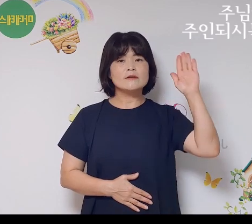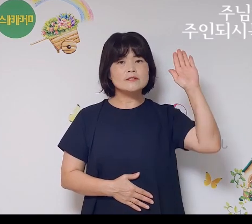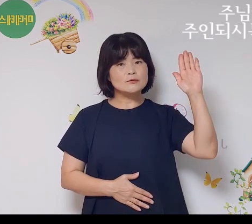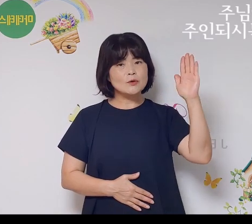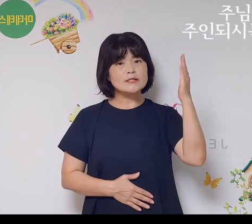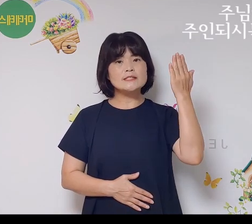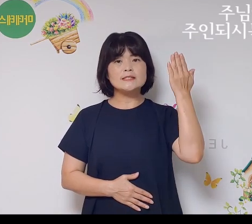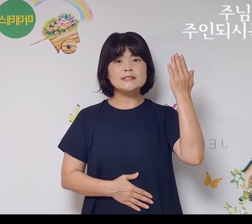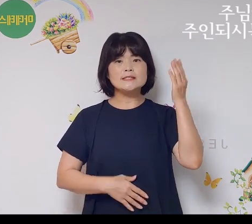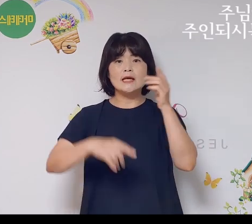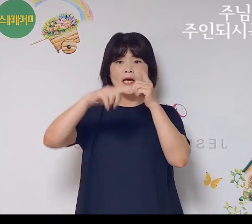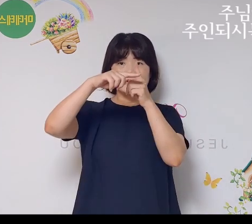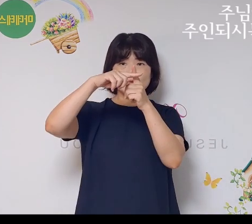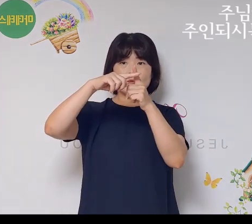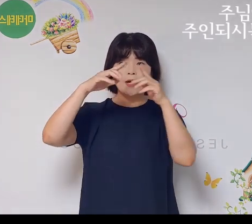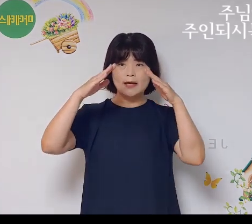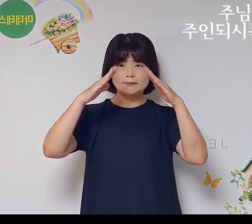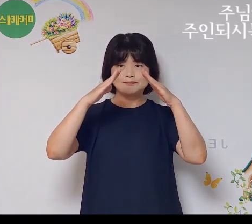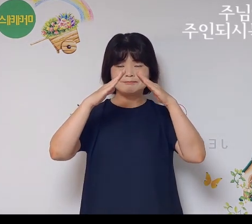그래서 되시는 교회